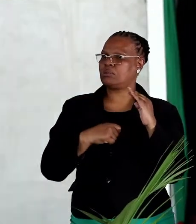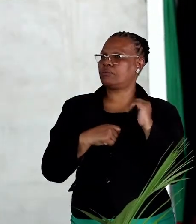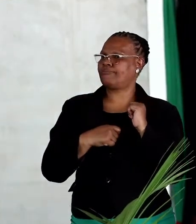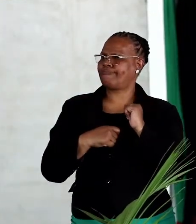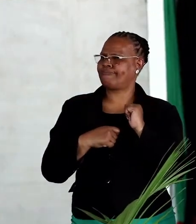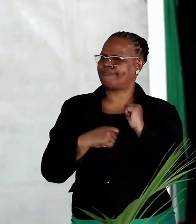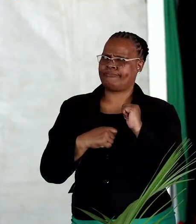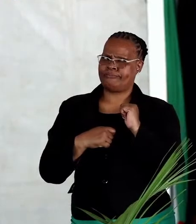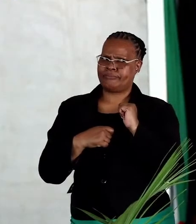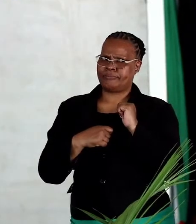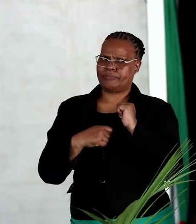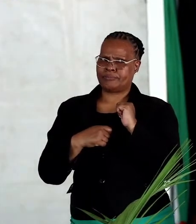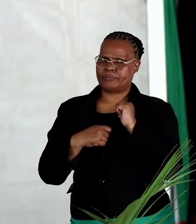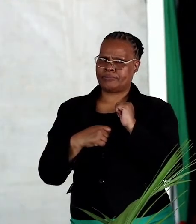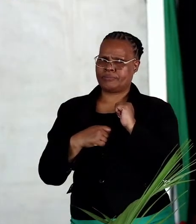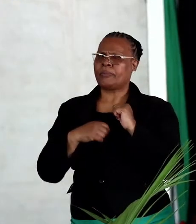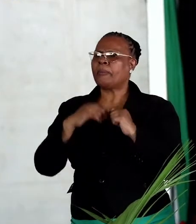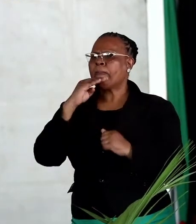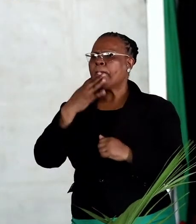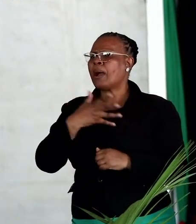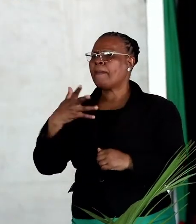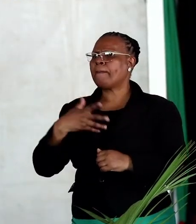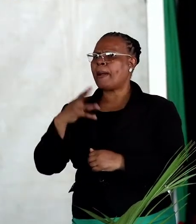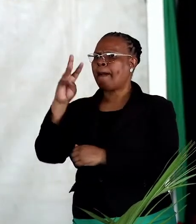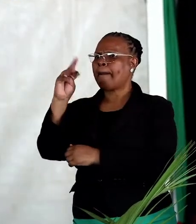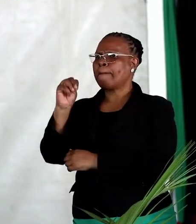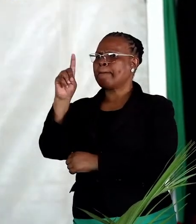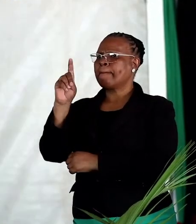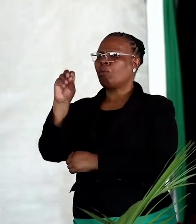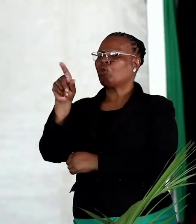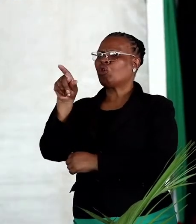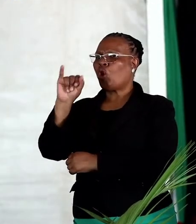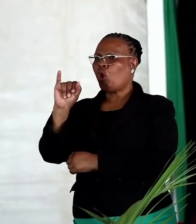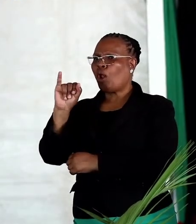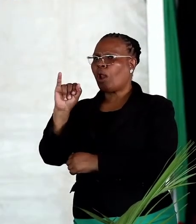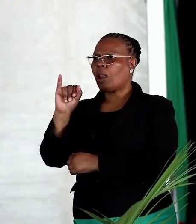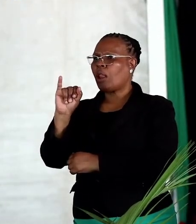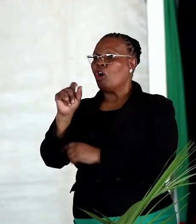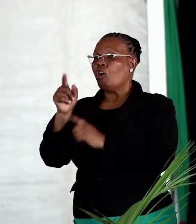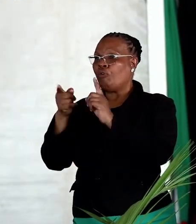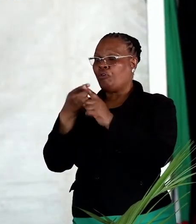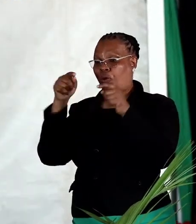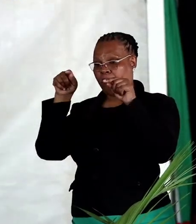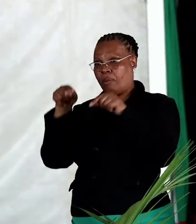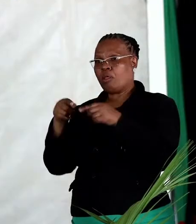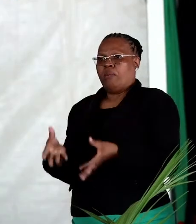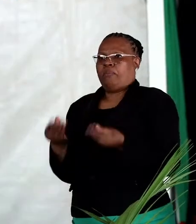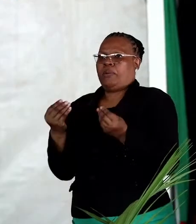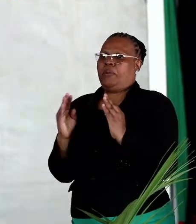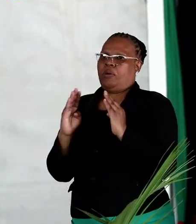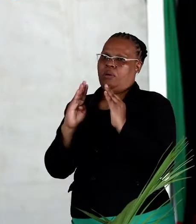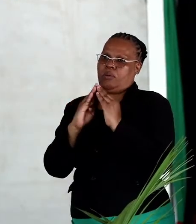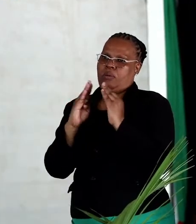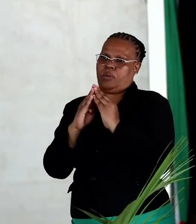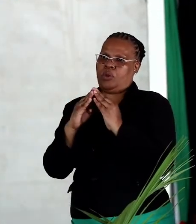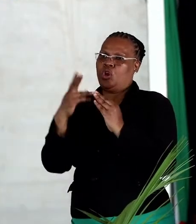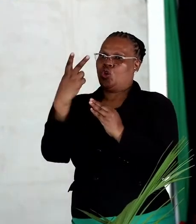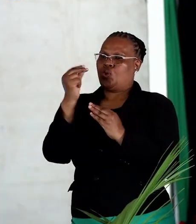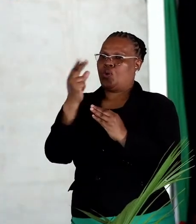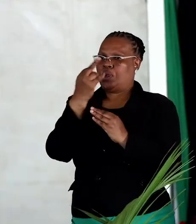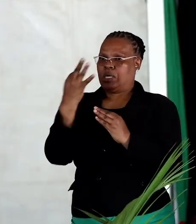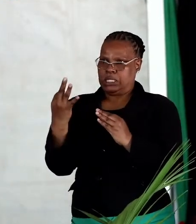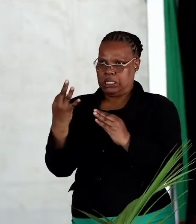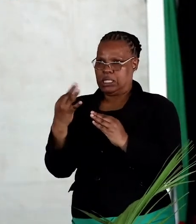umxoli ophuma kwiBhisho Massacre uyifumene indlu apha ku 2023 out of la 2024 out